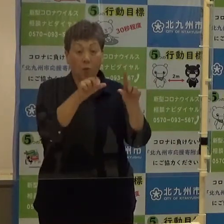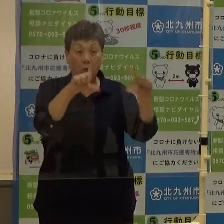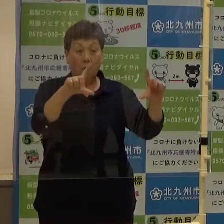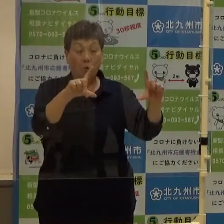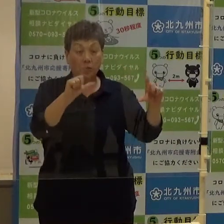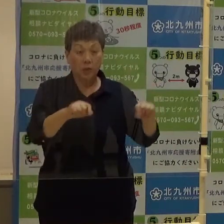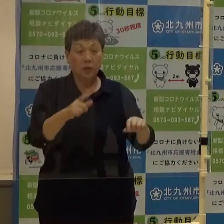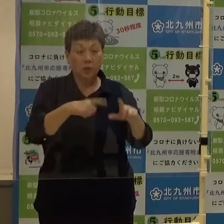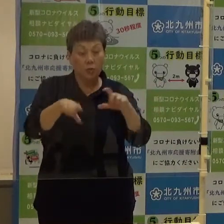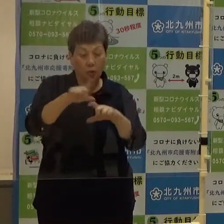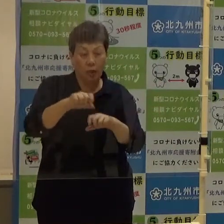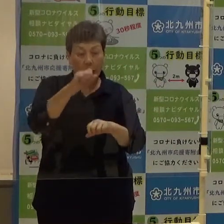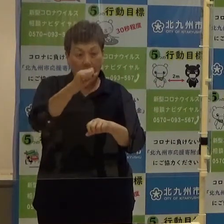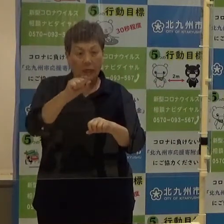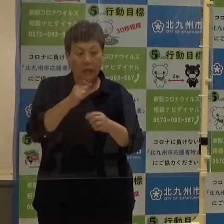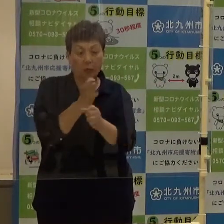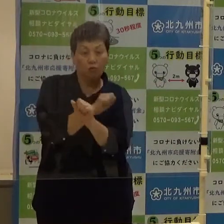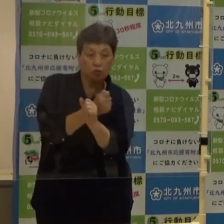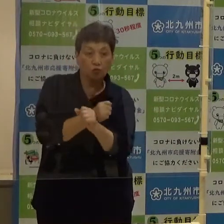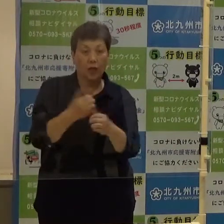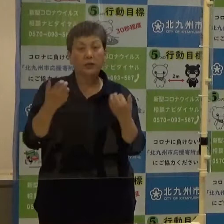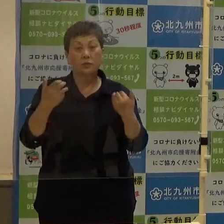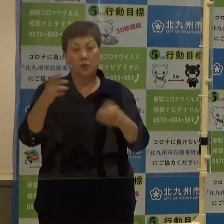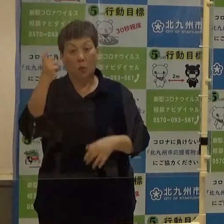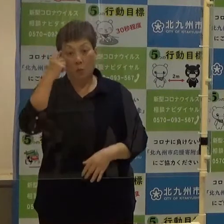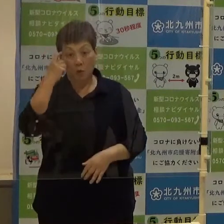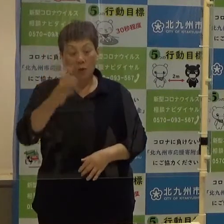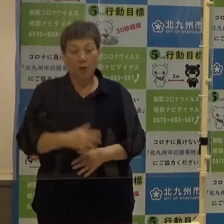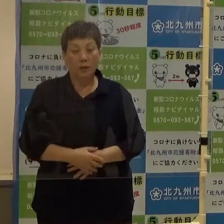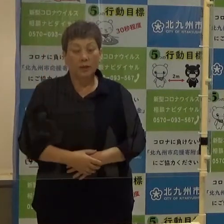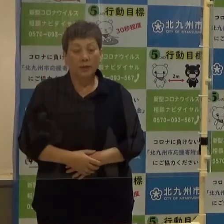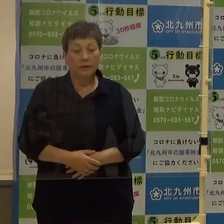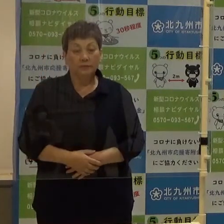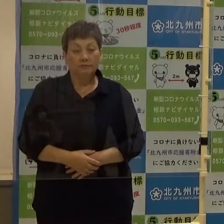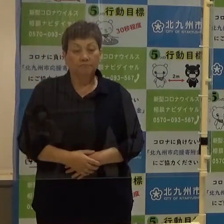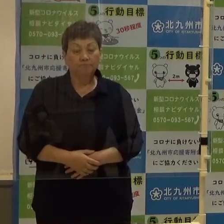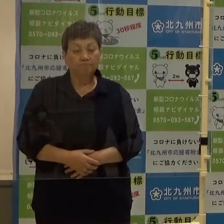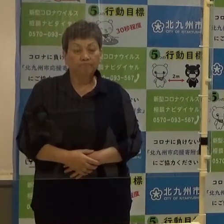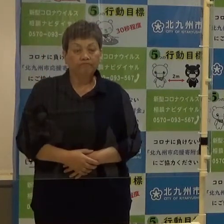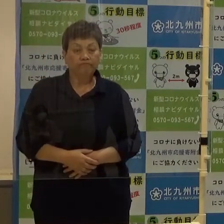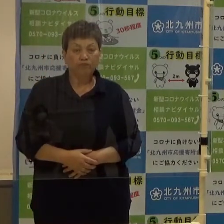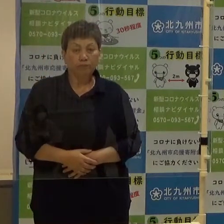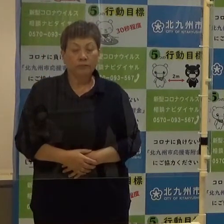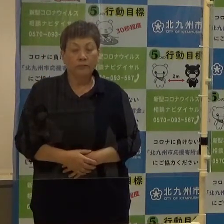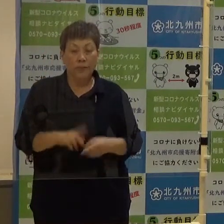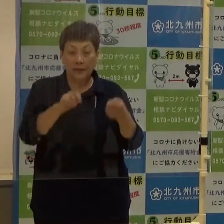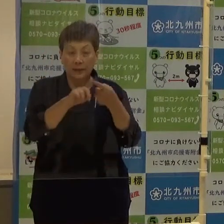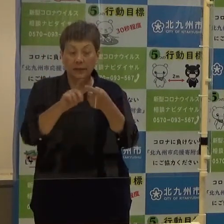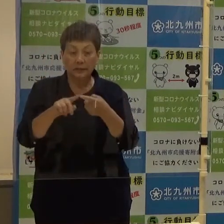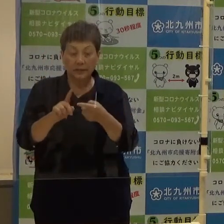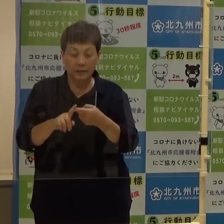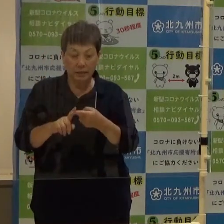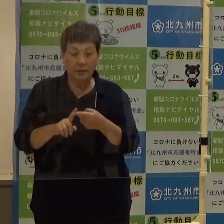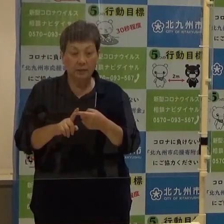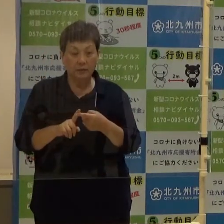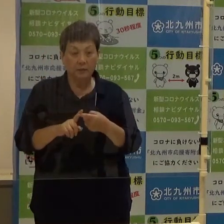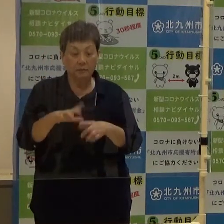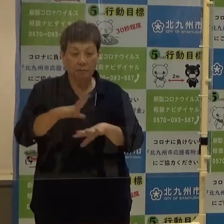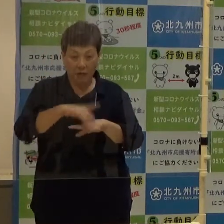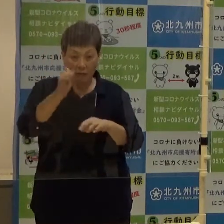した方が良いという意見もきっとあるだろうと思いますので、そういったものを踏まえて、適切にレビューをしなが